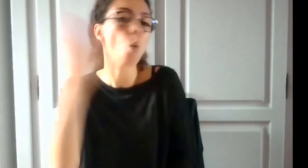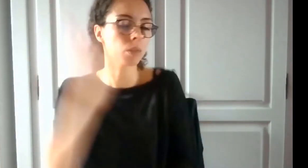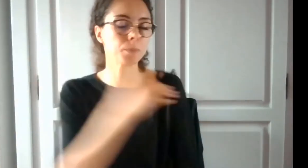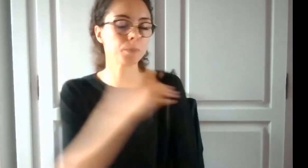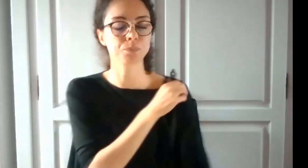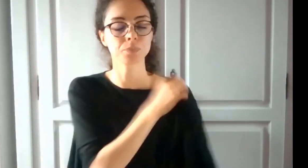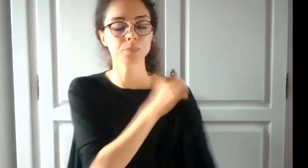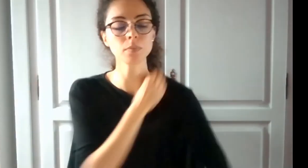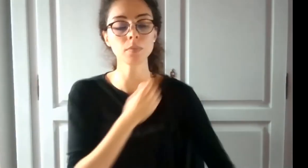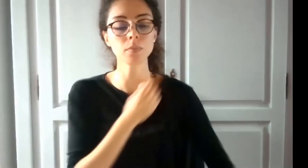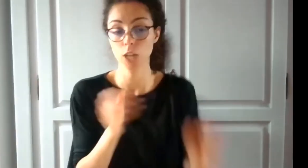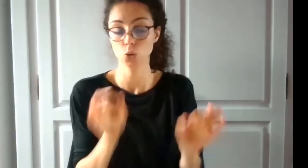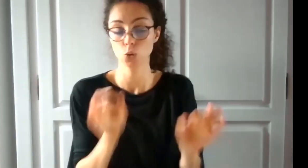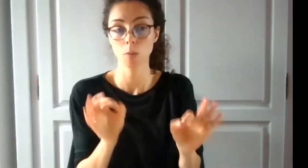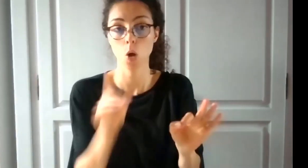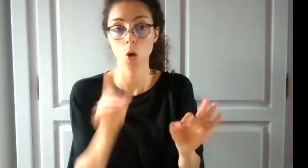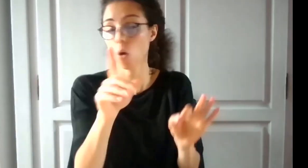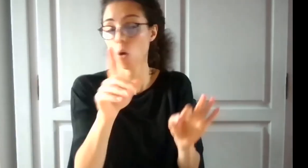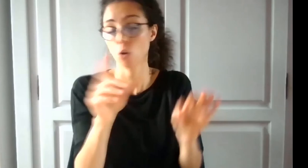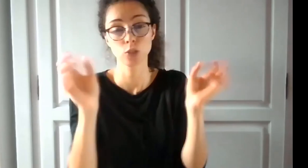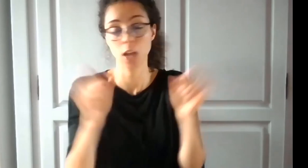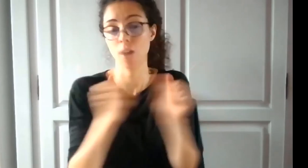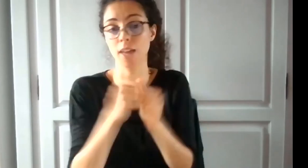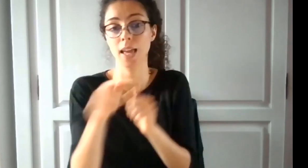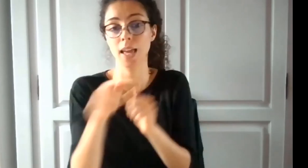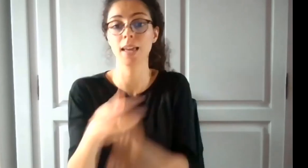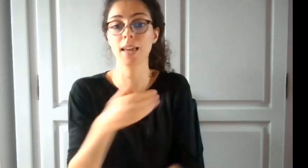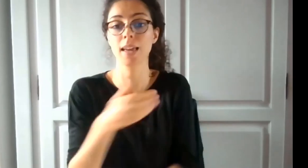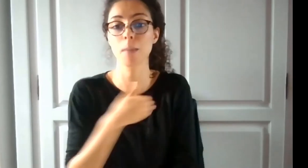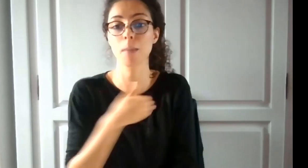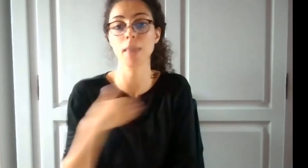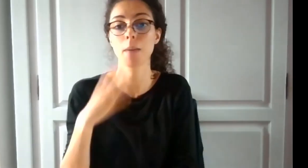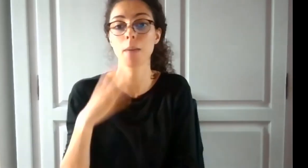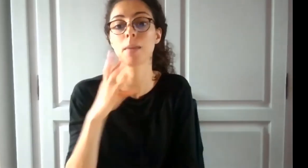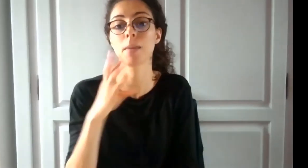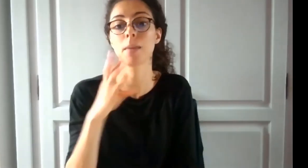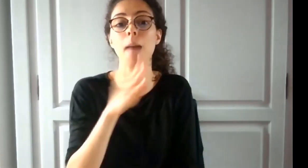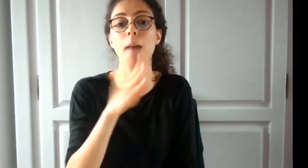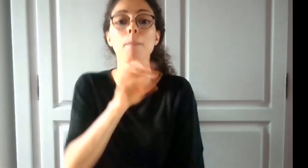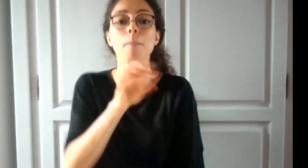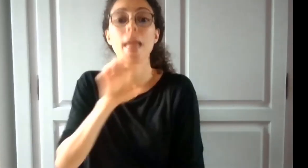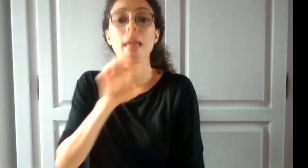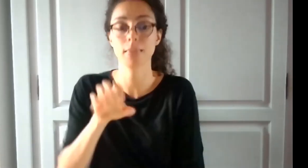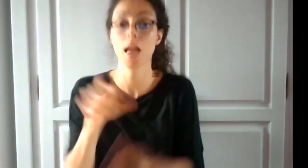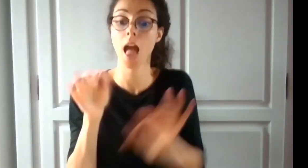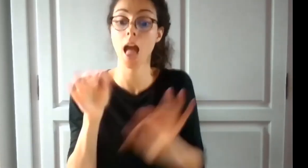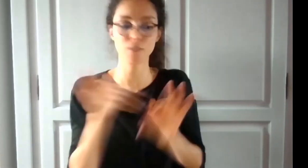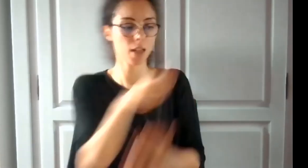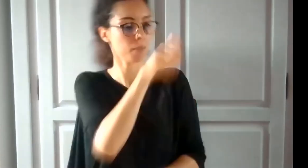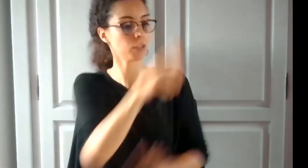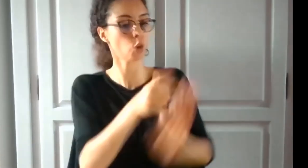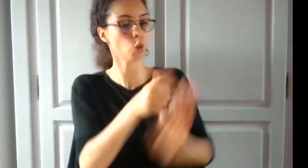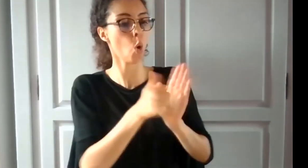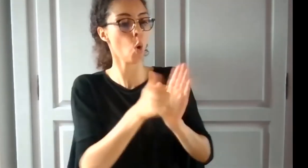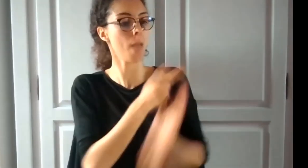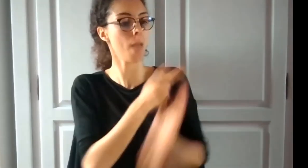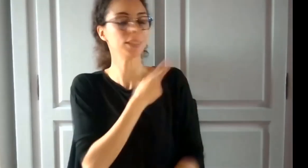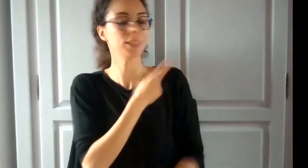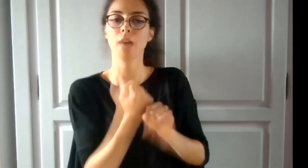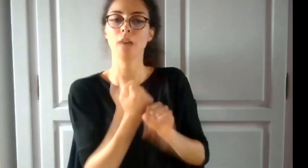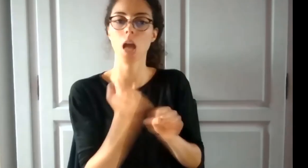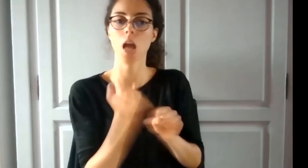Et je rejoins aussi ce que disait Sophie sur la place de la médecine du travail, parce que vraiment là, il